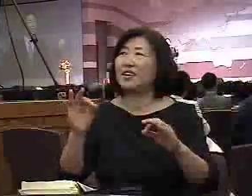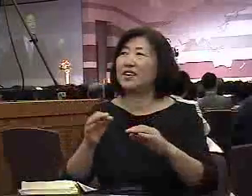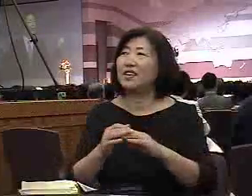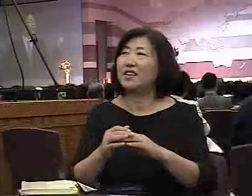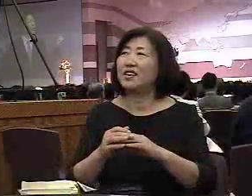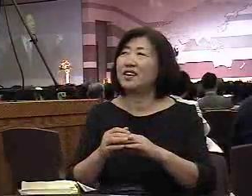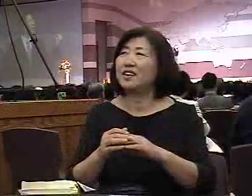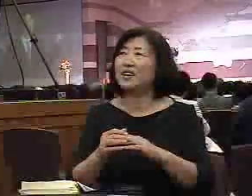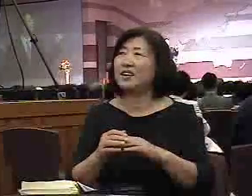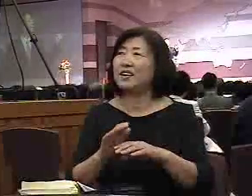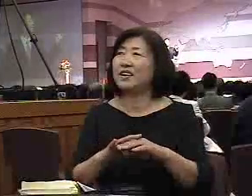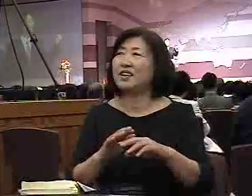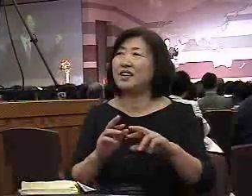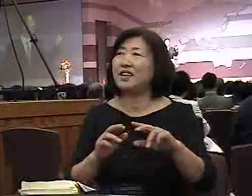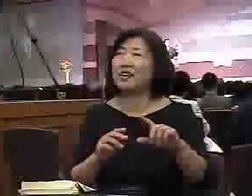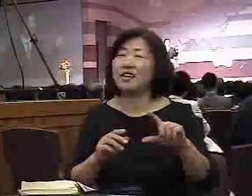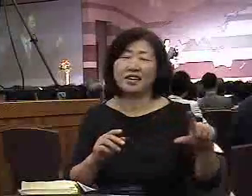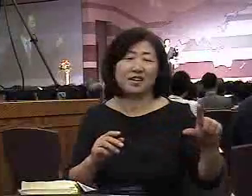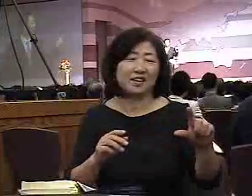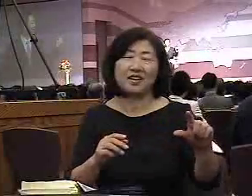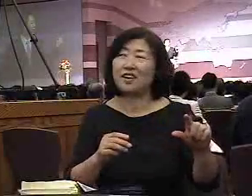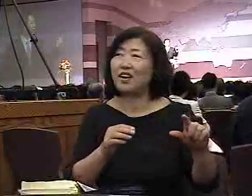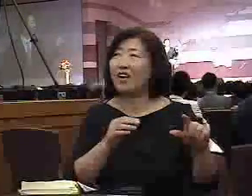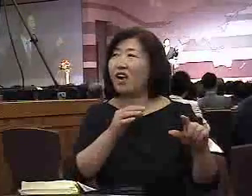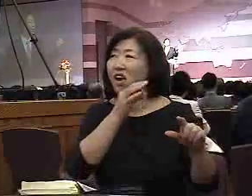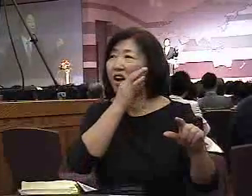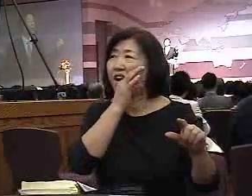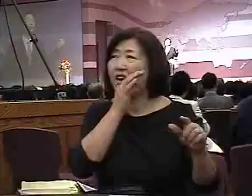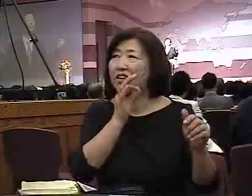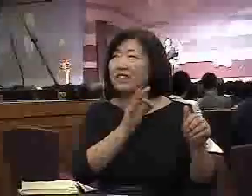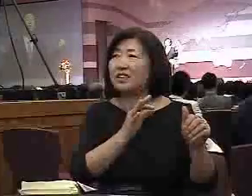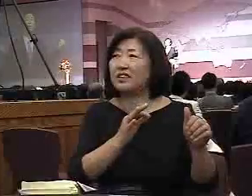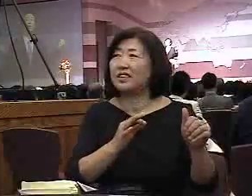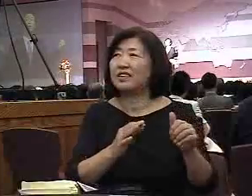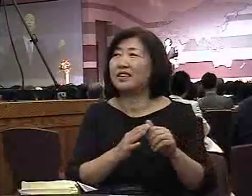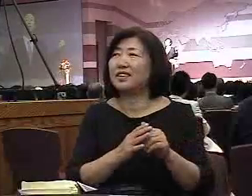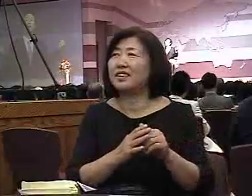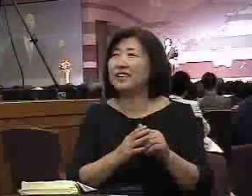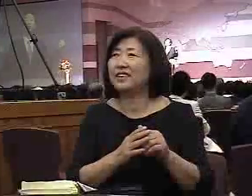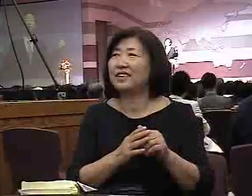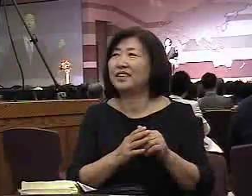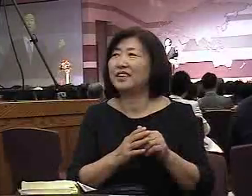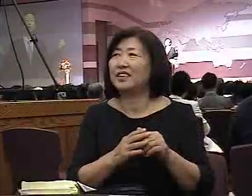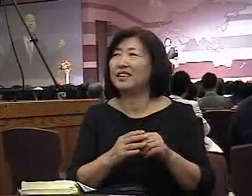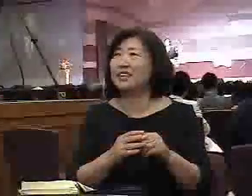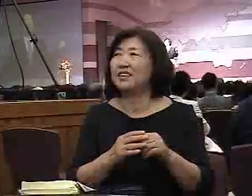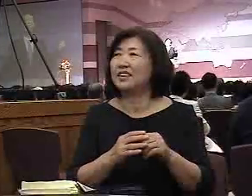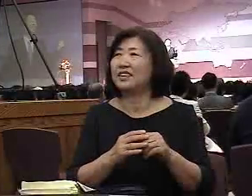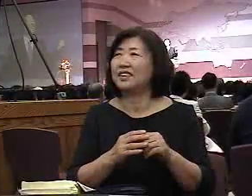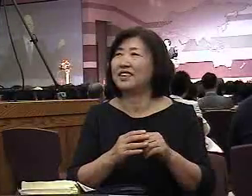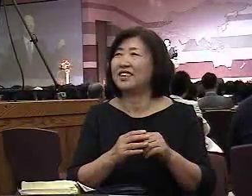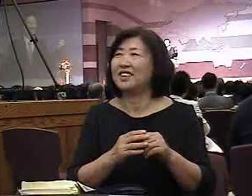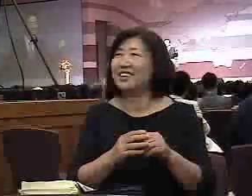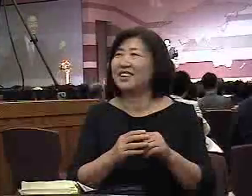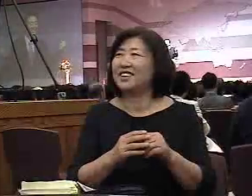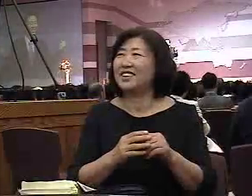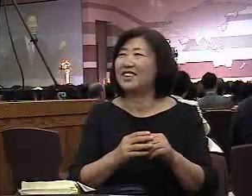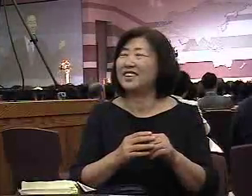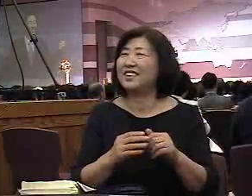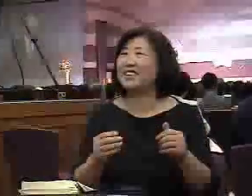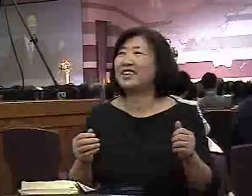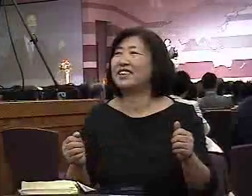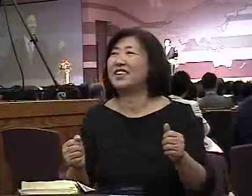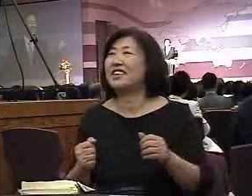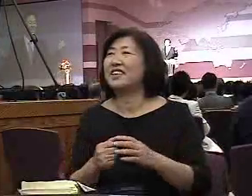그랬더니 왼손에 있는 사탕을 한번 봐요. 그리고 저를 한번 이렇게 봐요. 그랬더니 고개를 싹 흔드는